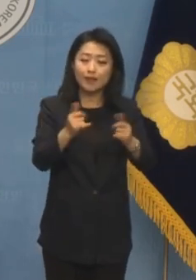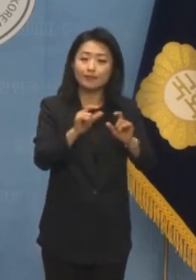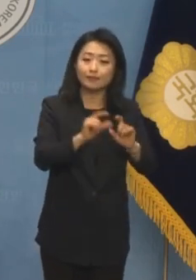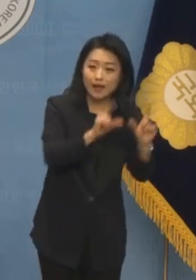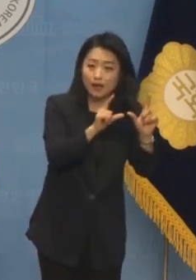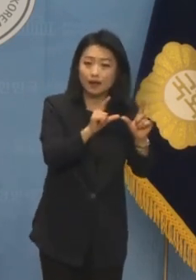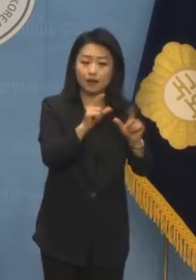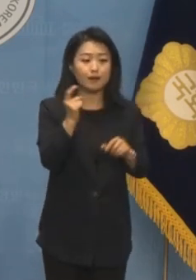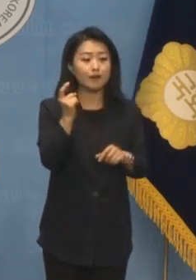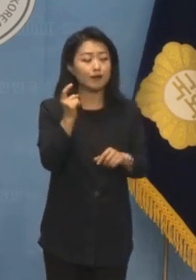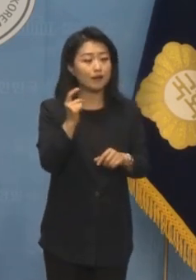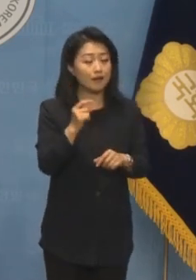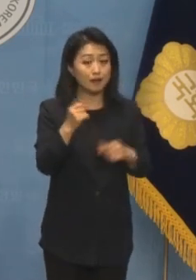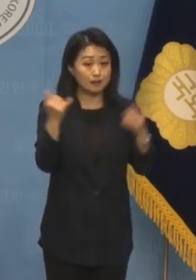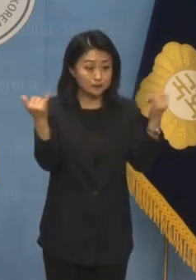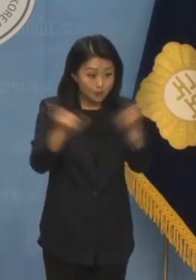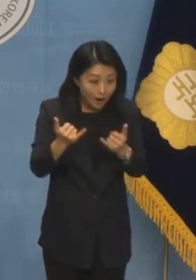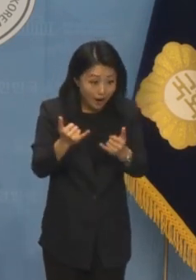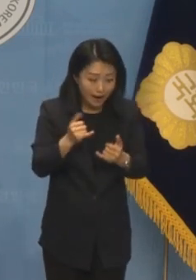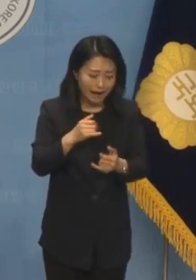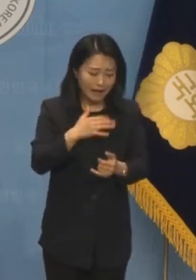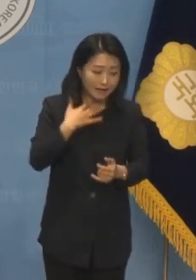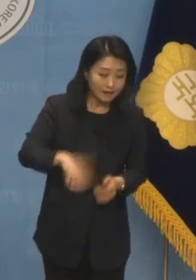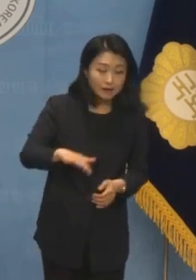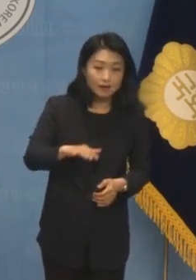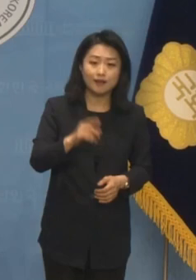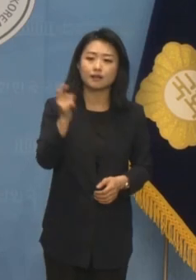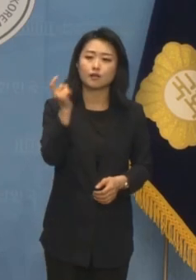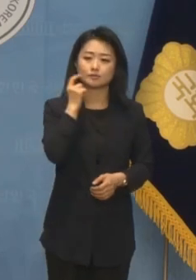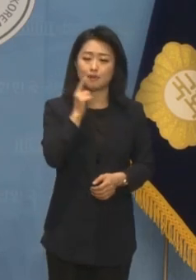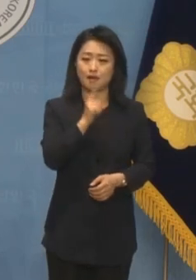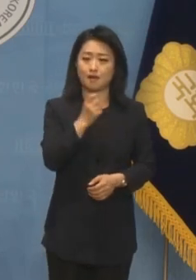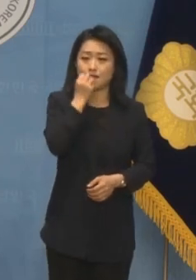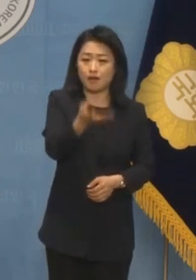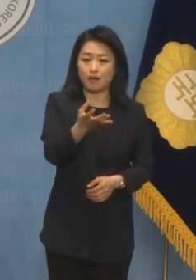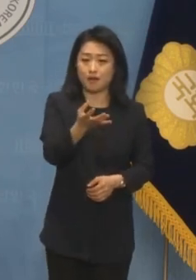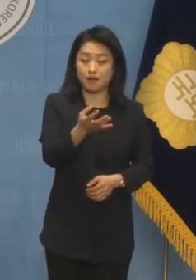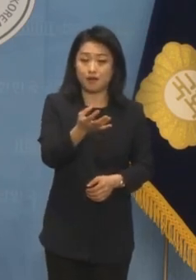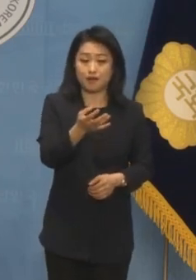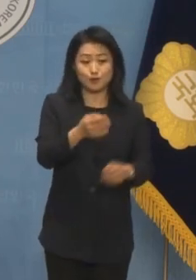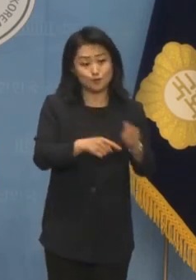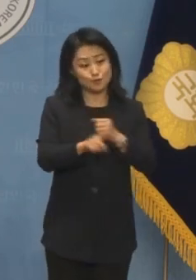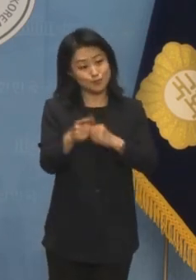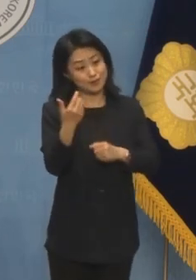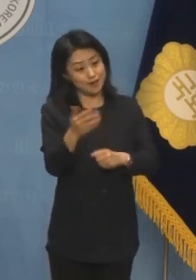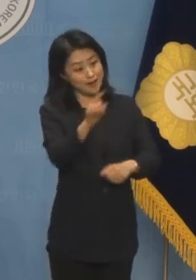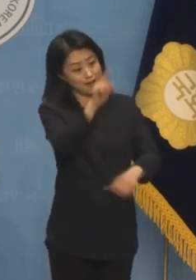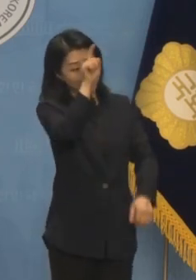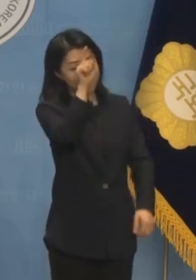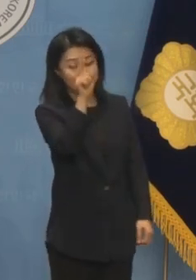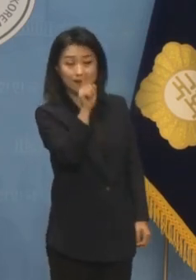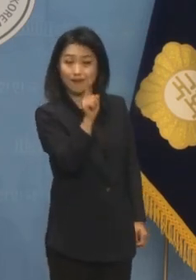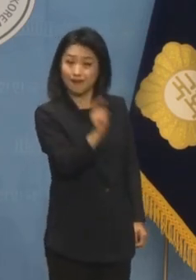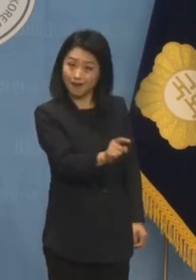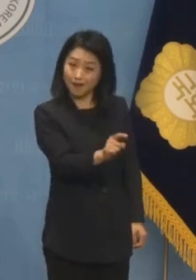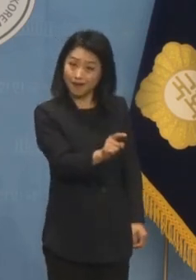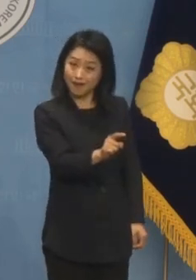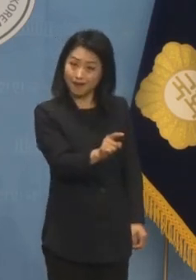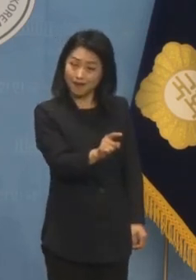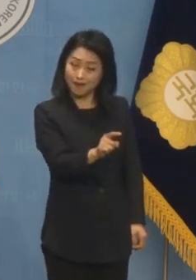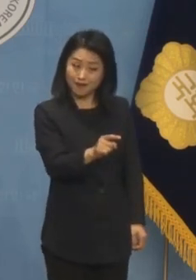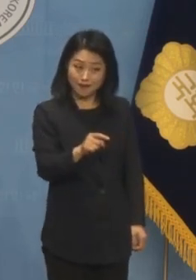날짜를 거짓말하고 그 거짓말을 재확인하면서까지 발뺌한 이유는 무엇입니까? 알면